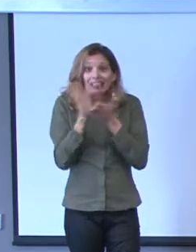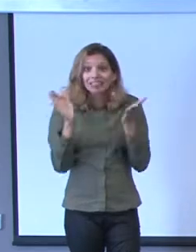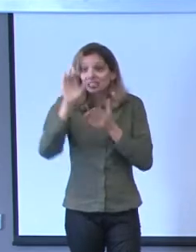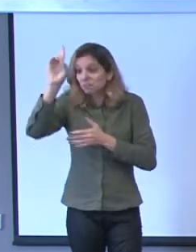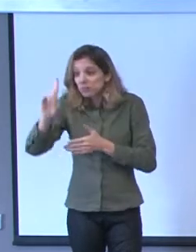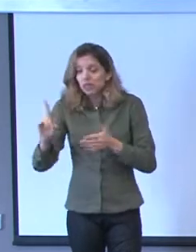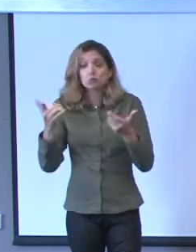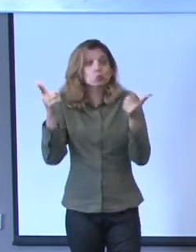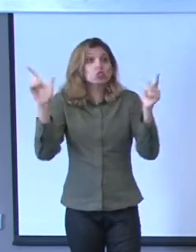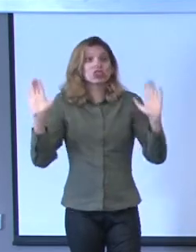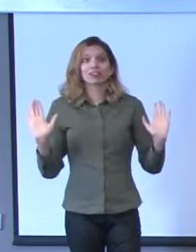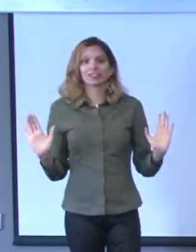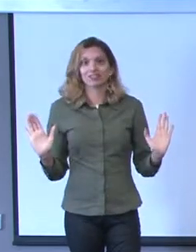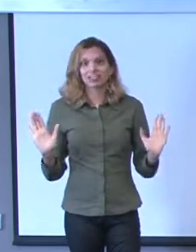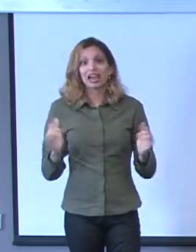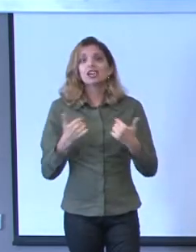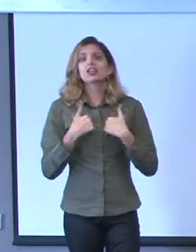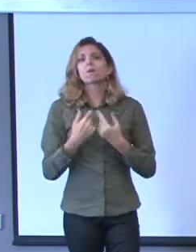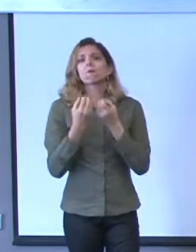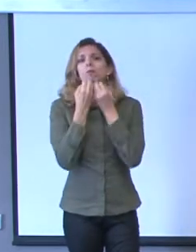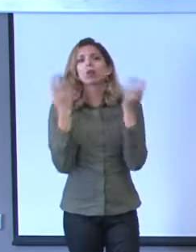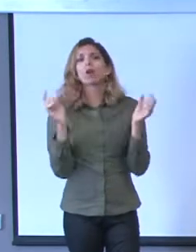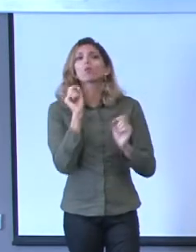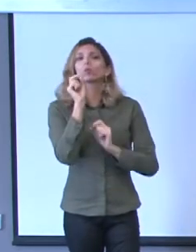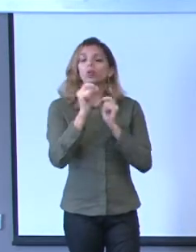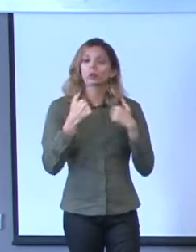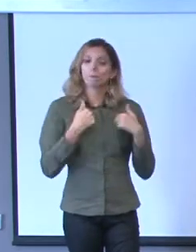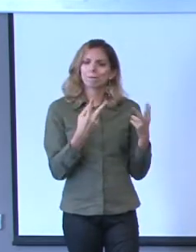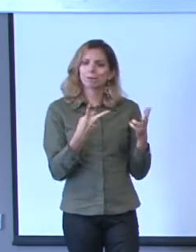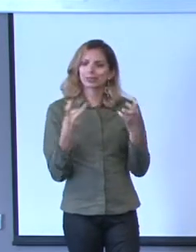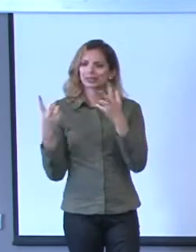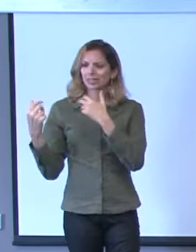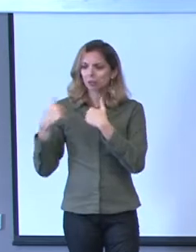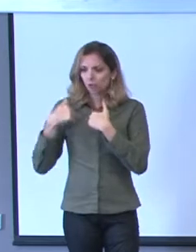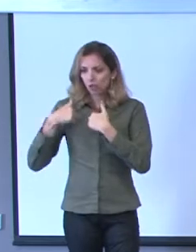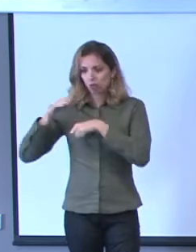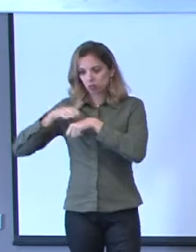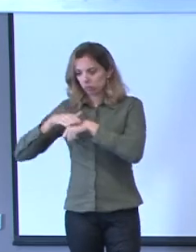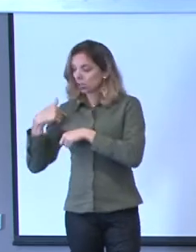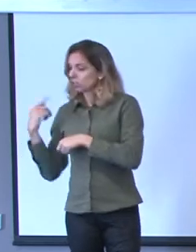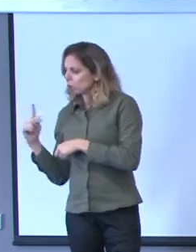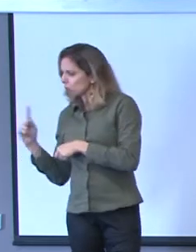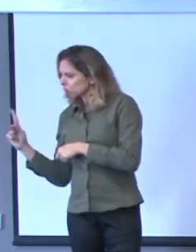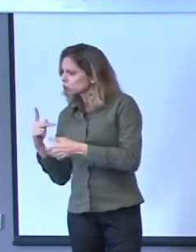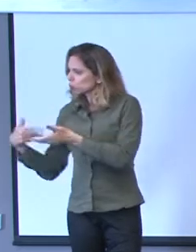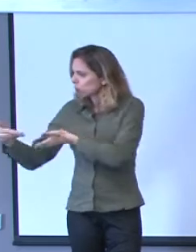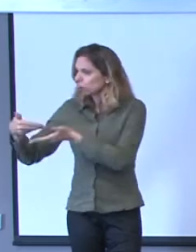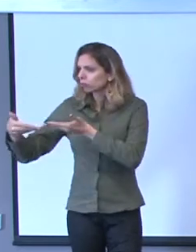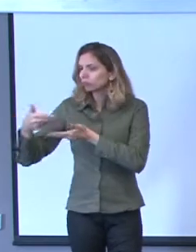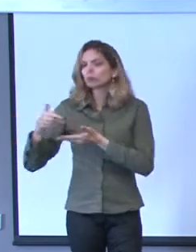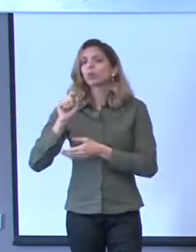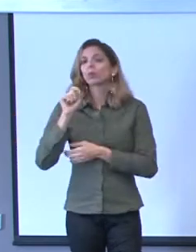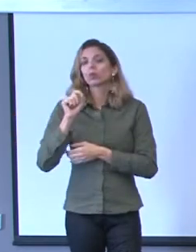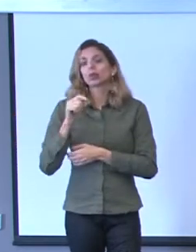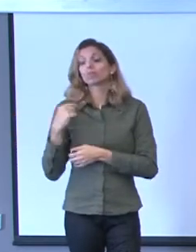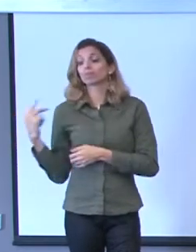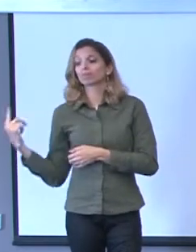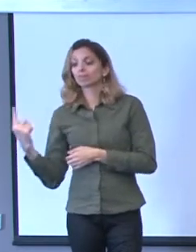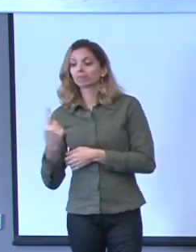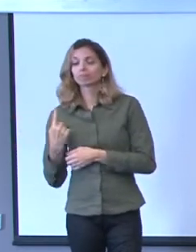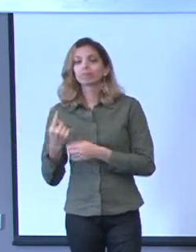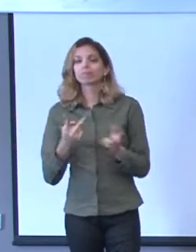deficiente. E o que eu posso falar, que eu percebo por mim e pelos professores na nossa volta, é que a